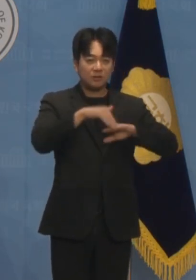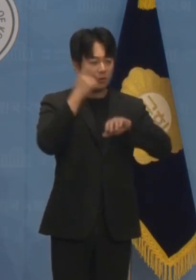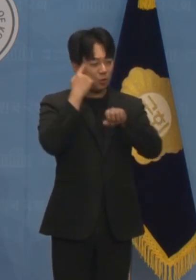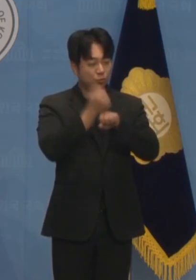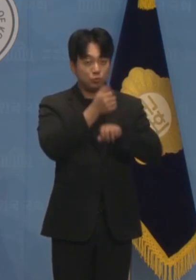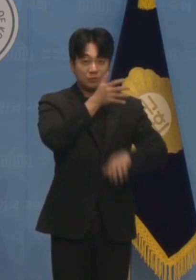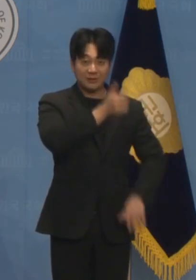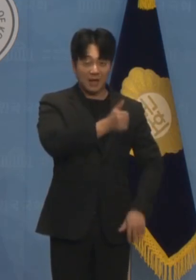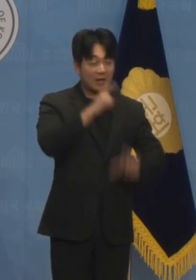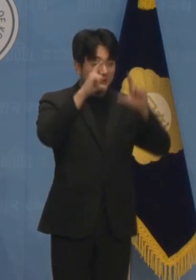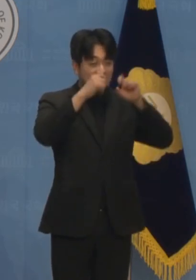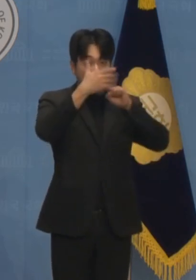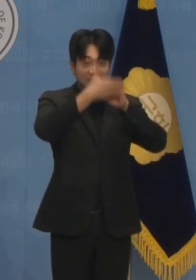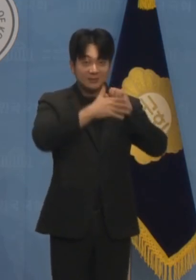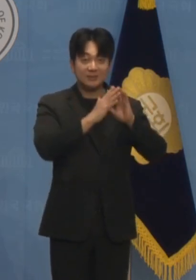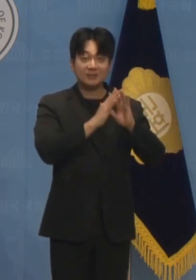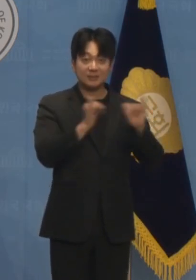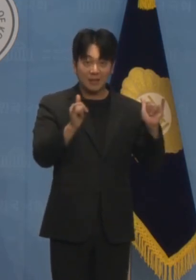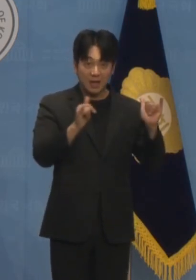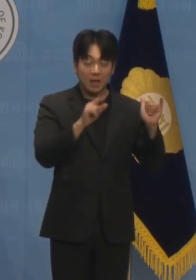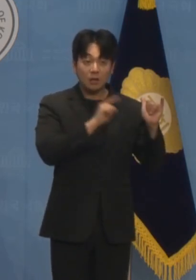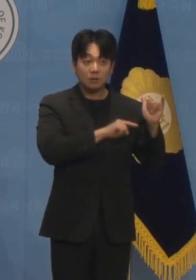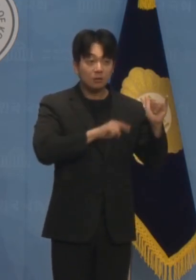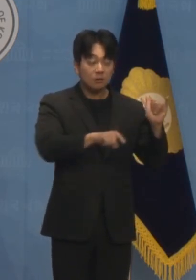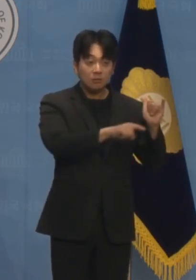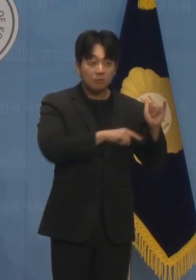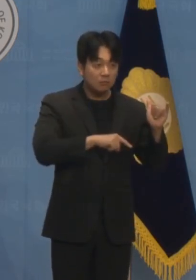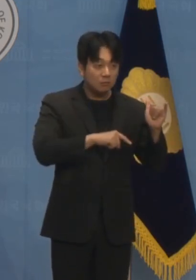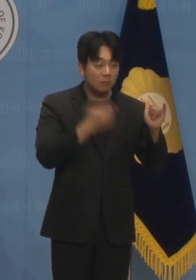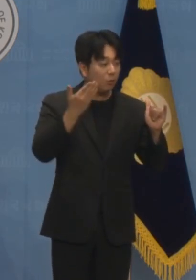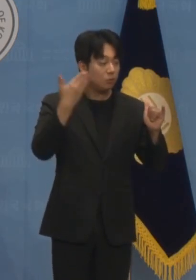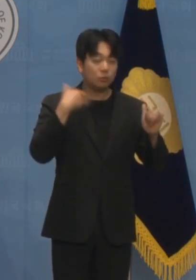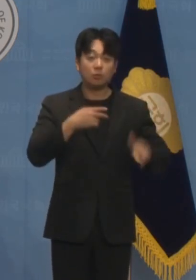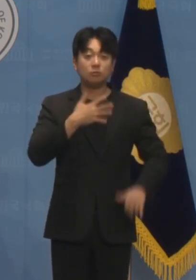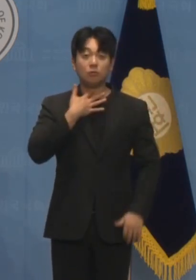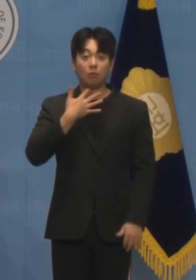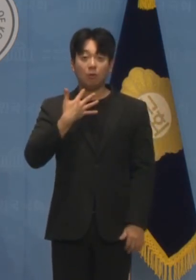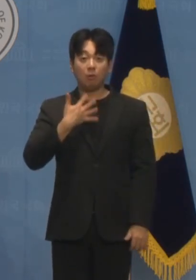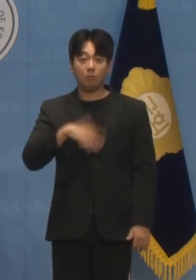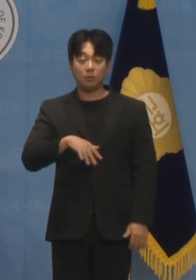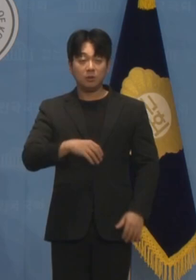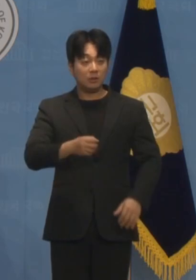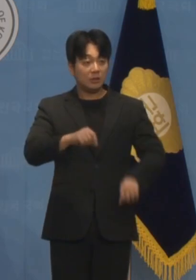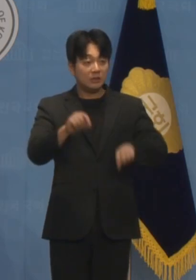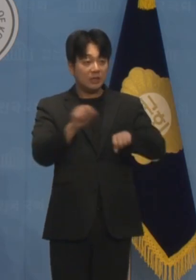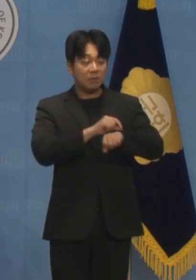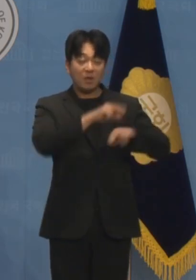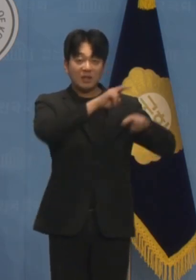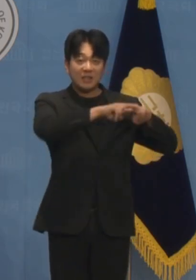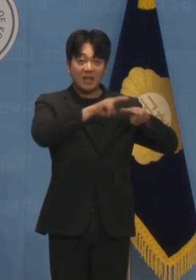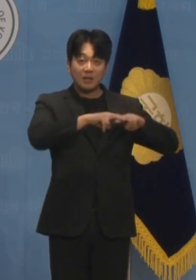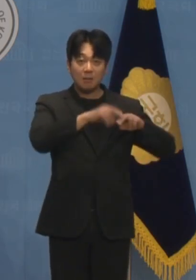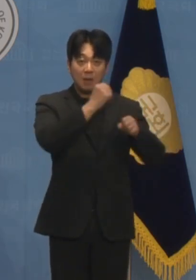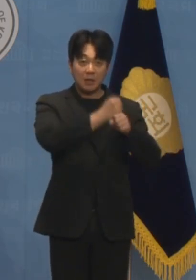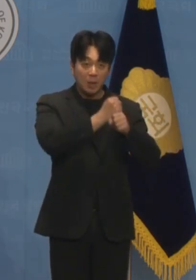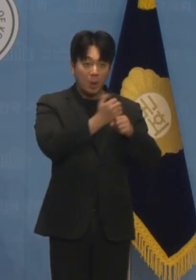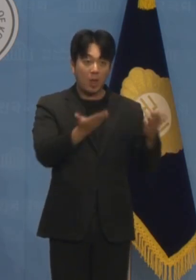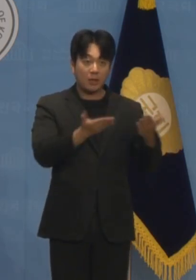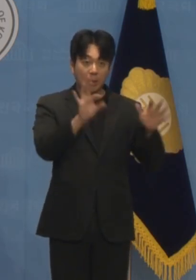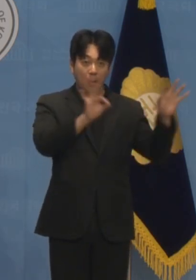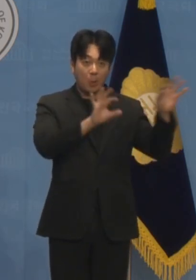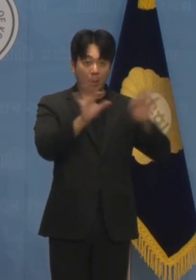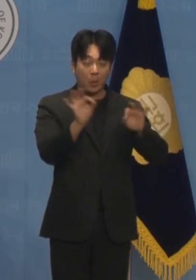등 고위직과 직제에도 없는 자리를 만들고 자문단과 특보단도 신설했습니다.